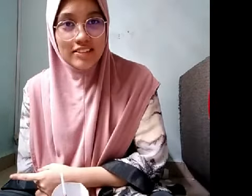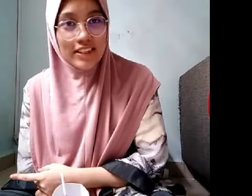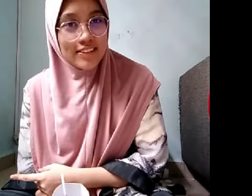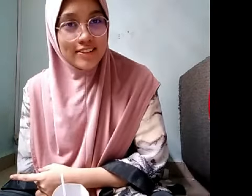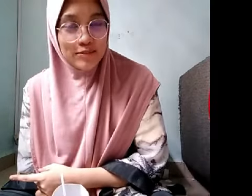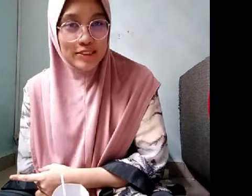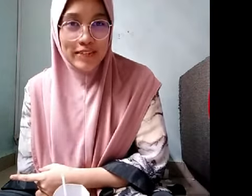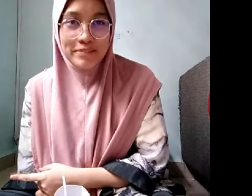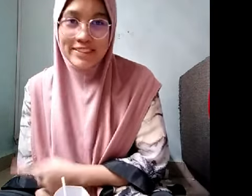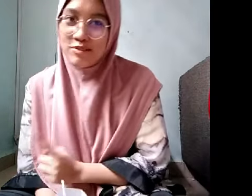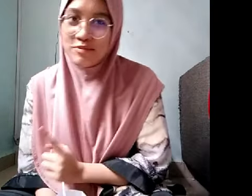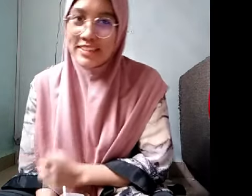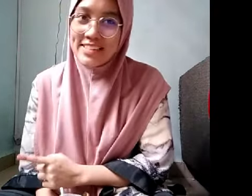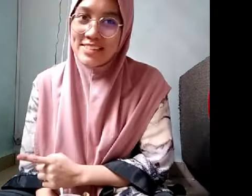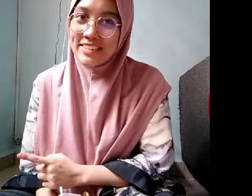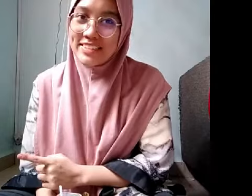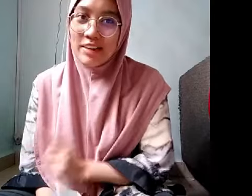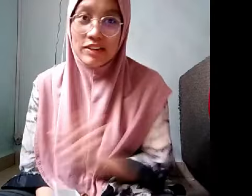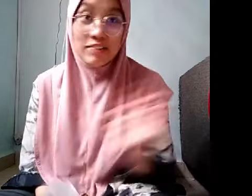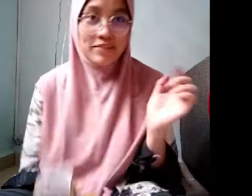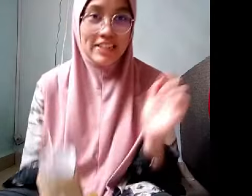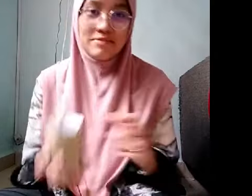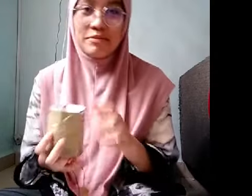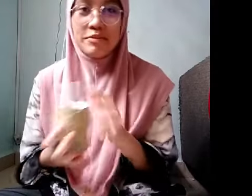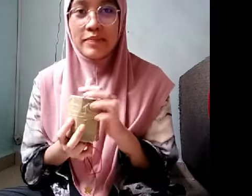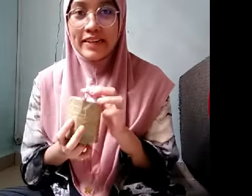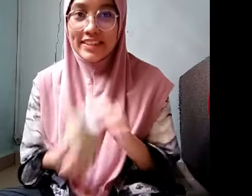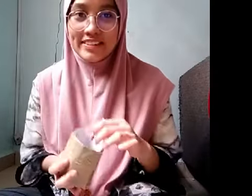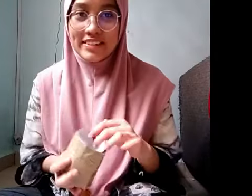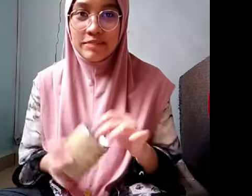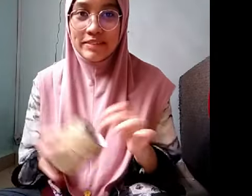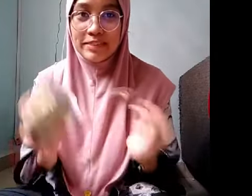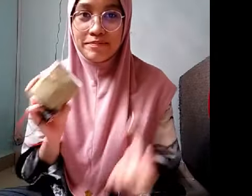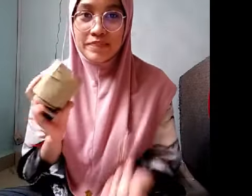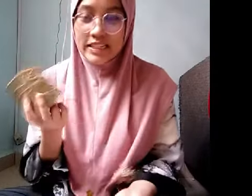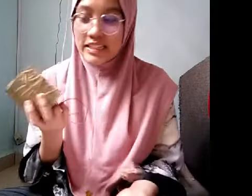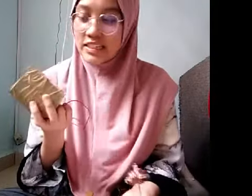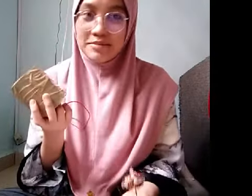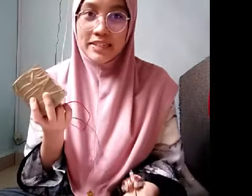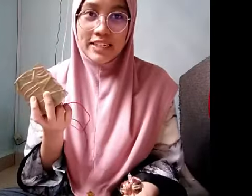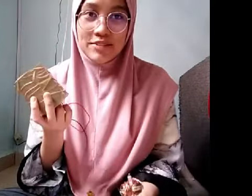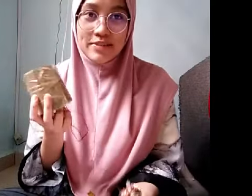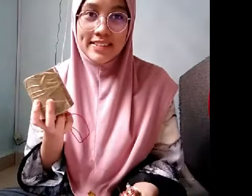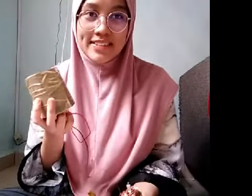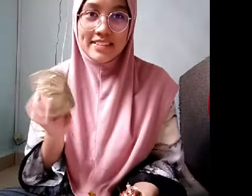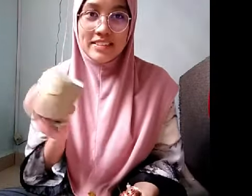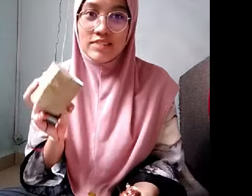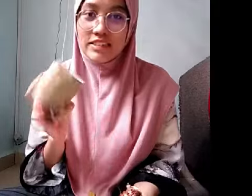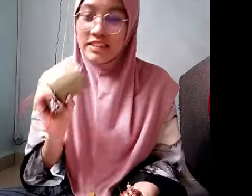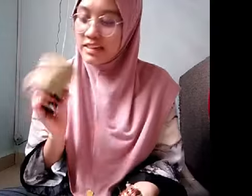Okay, macam KP ni duduk rumah je kan, so kita try buat kat rumah lah apa barang yang ada. Macam antara waste material yang saya guna adalah